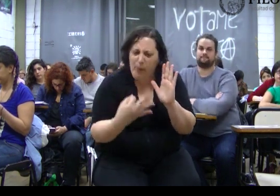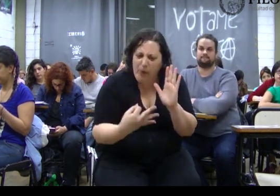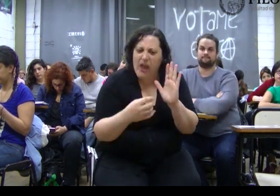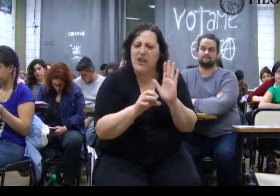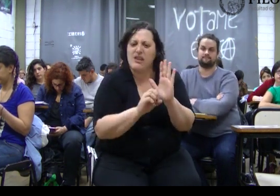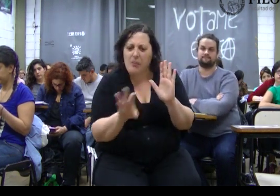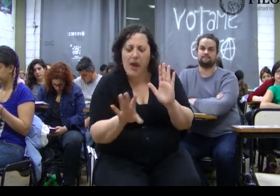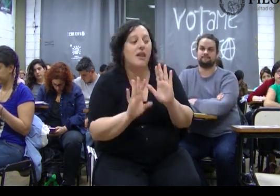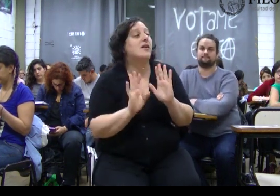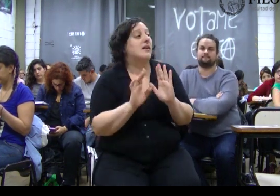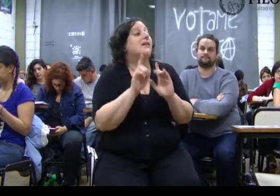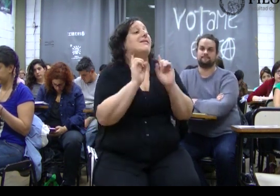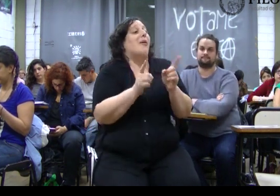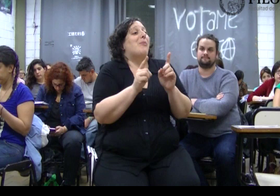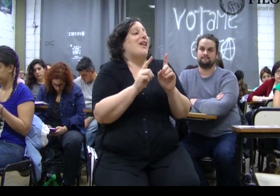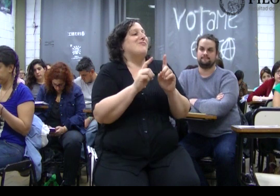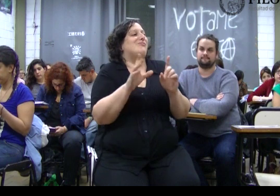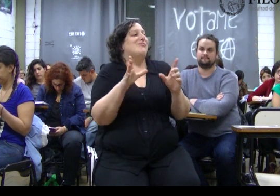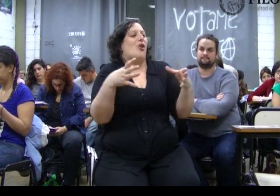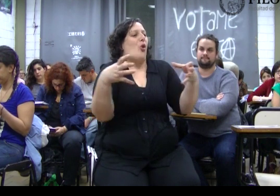aula.